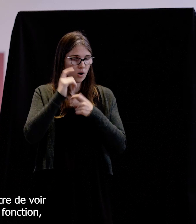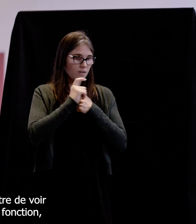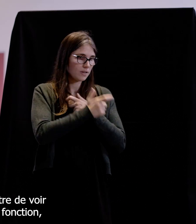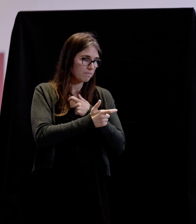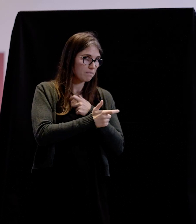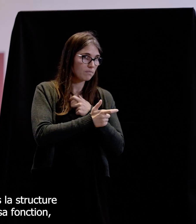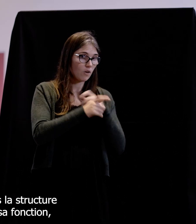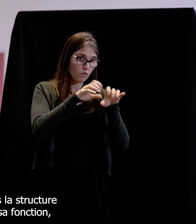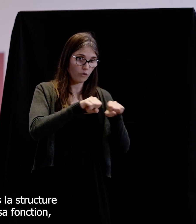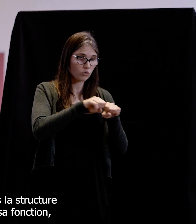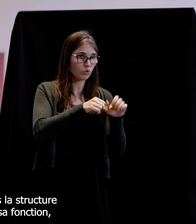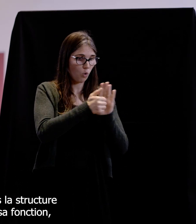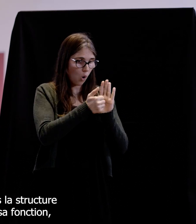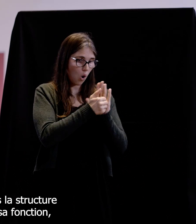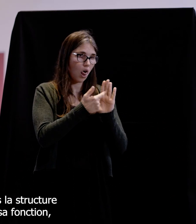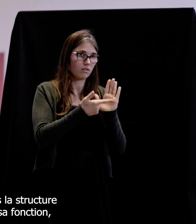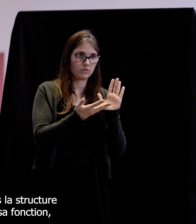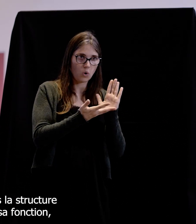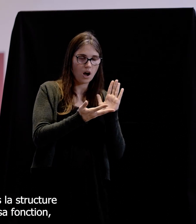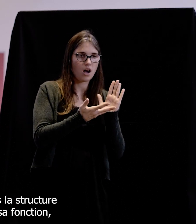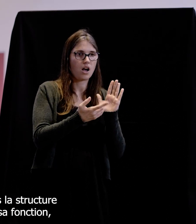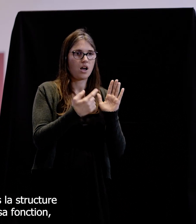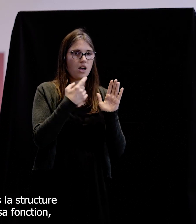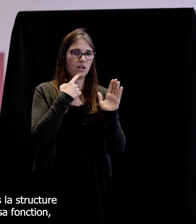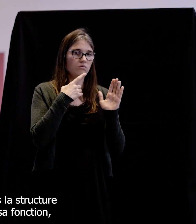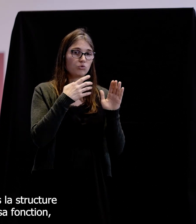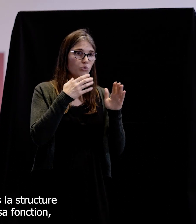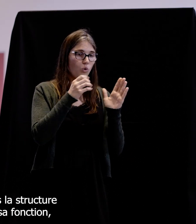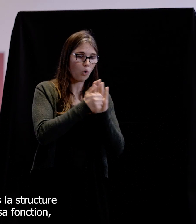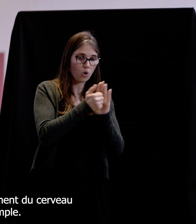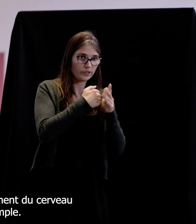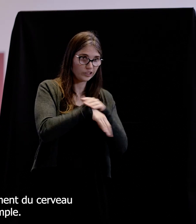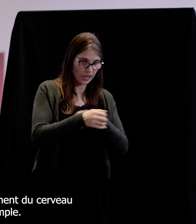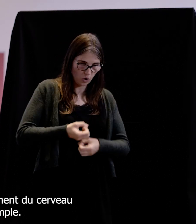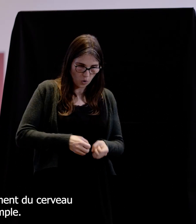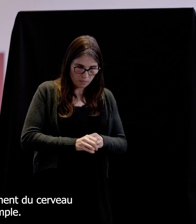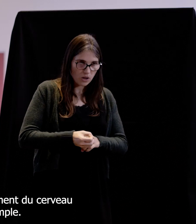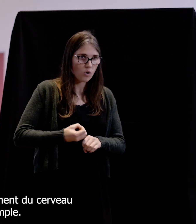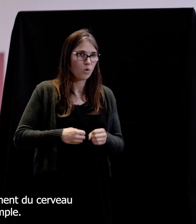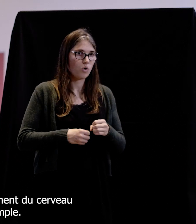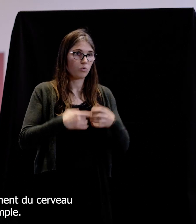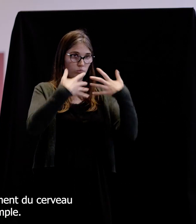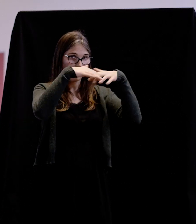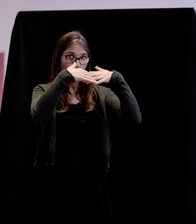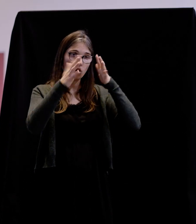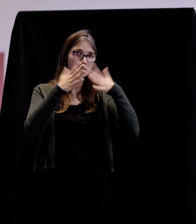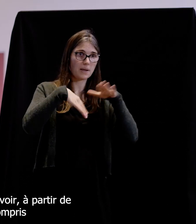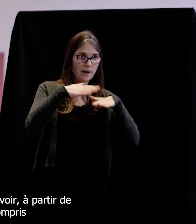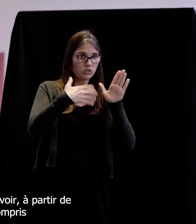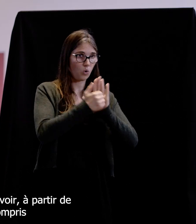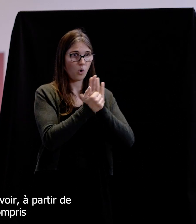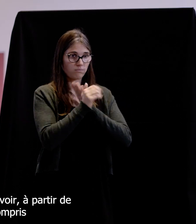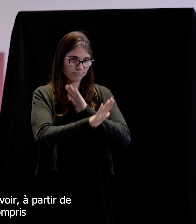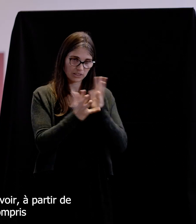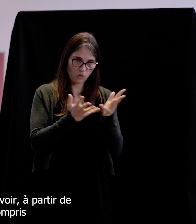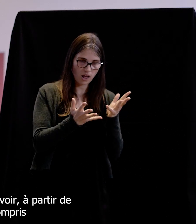sa fonction dans la structure de l'embryon, sa fonction dans le fonctionnement du cerveau, par exemple. Et du